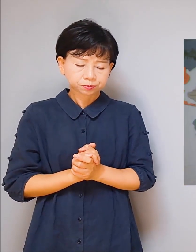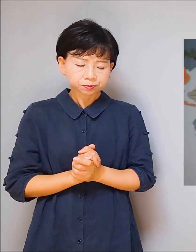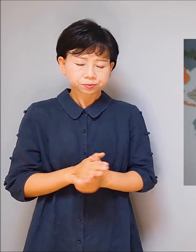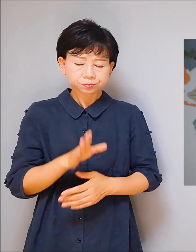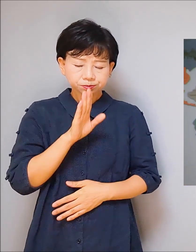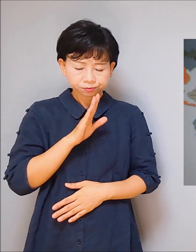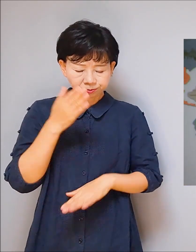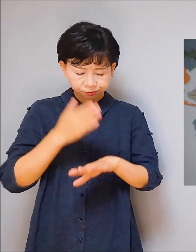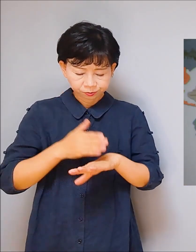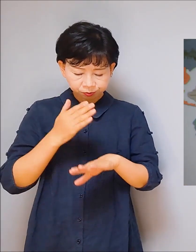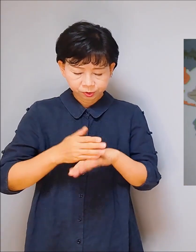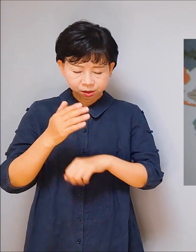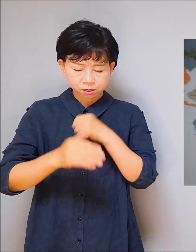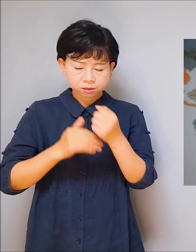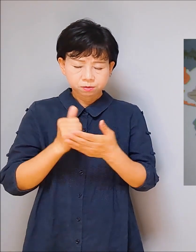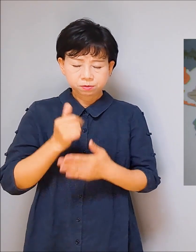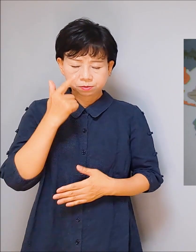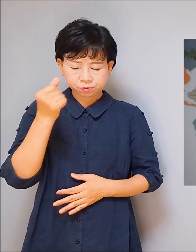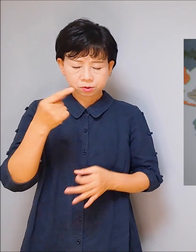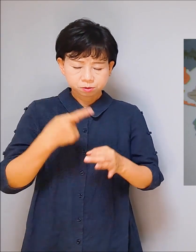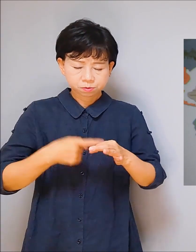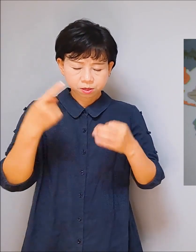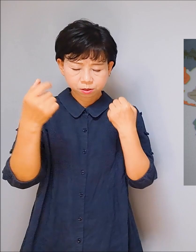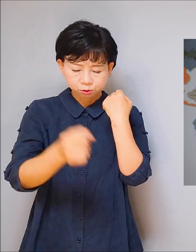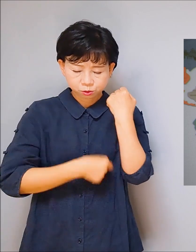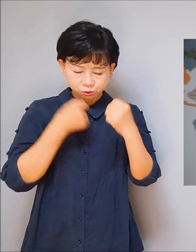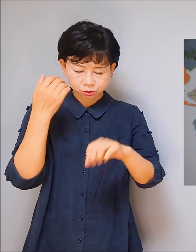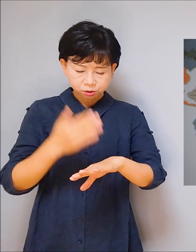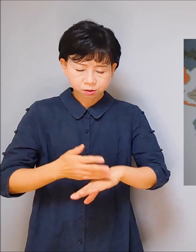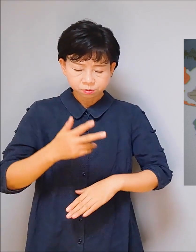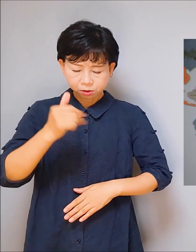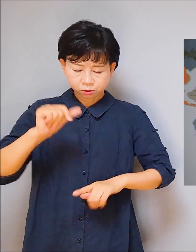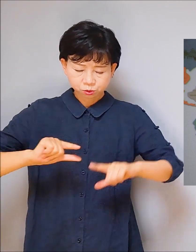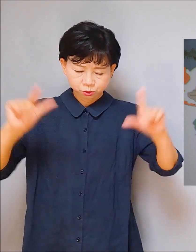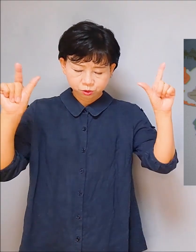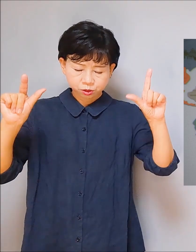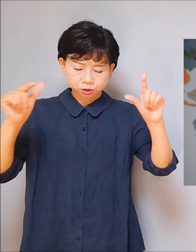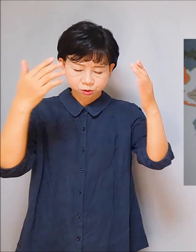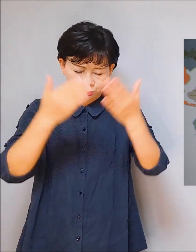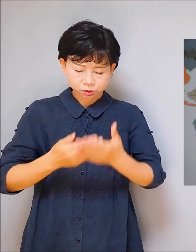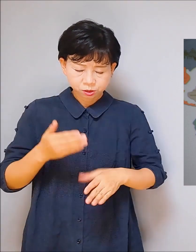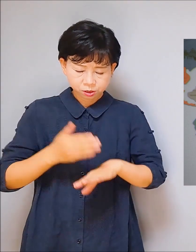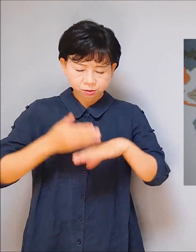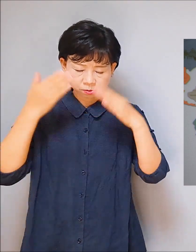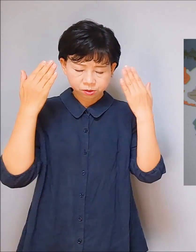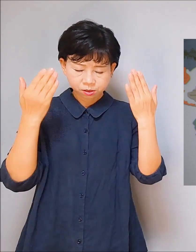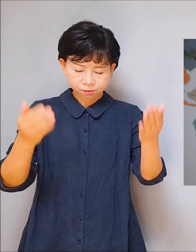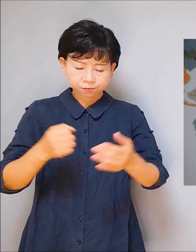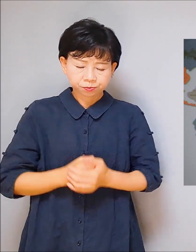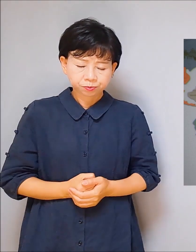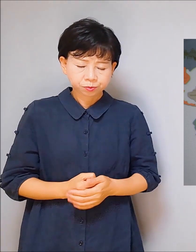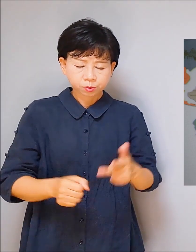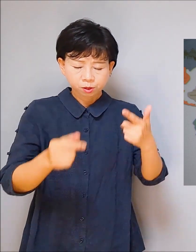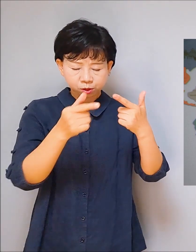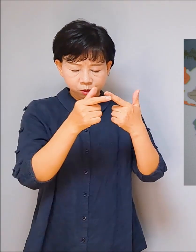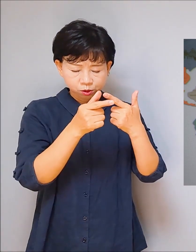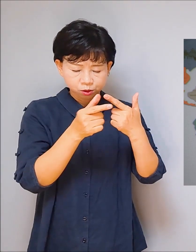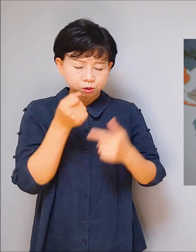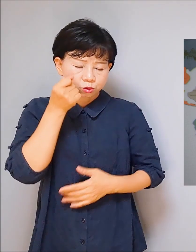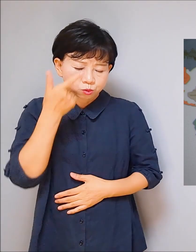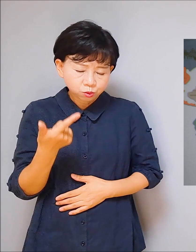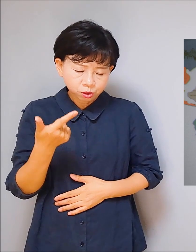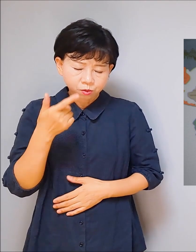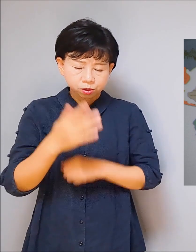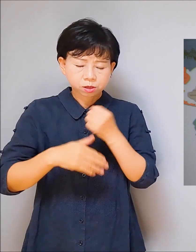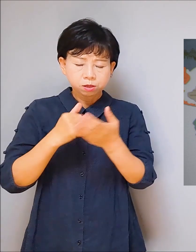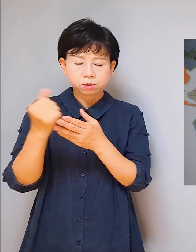참 고마우신 하나님, 맥주 감사 주일을 보낼 수 있도록 은혜 주심을 감사합니다. 6달 동안도 하나님의 은혜로